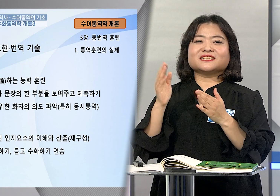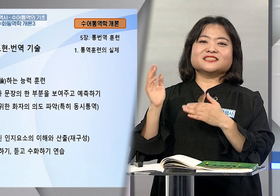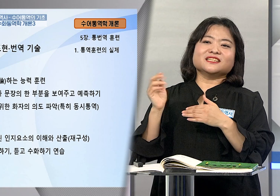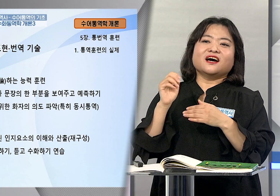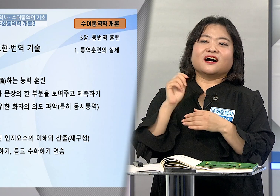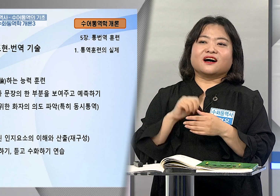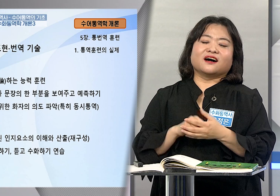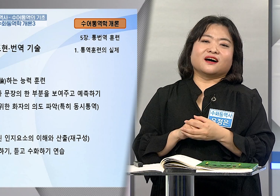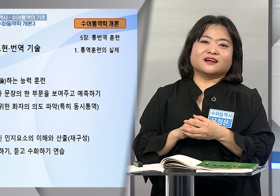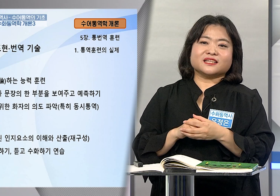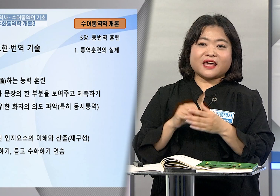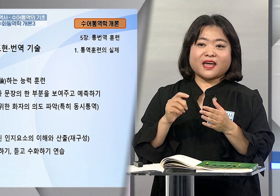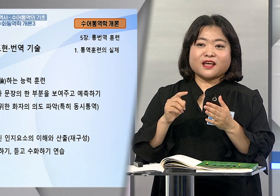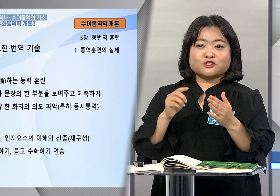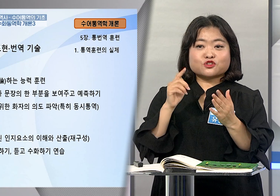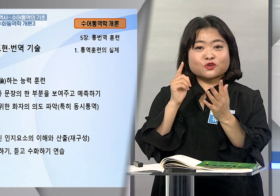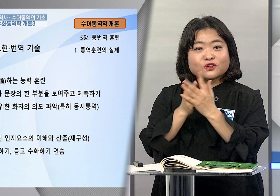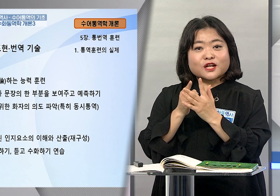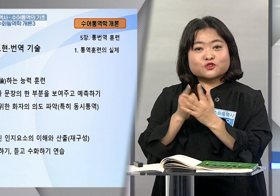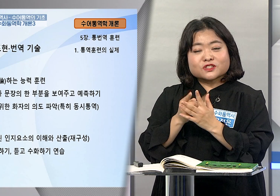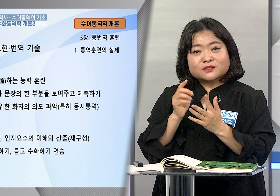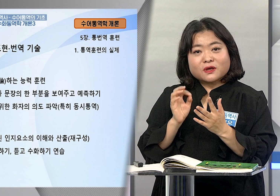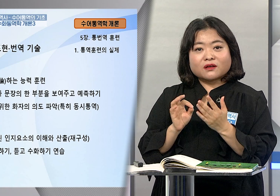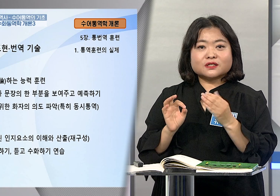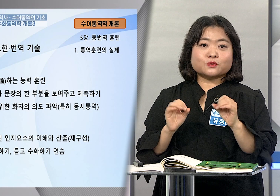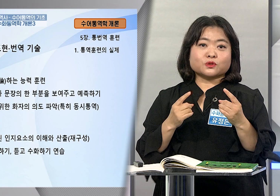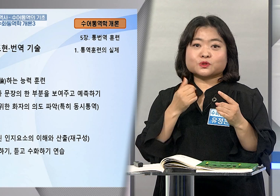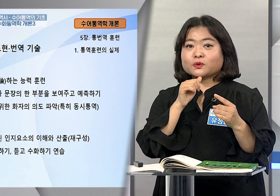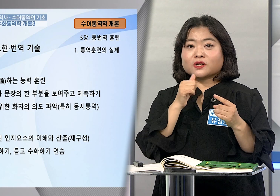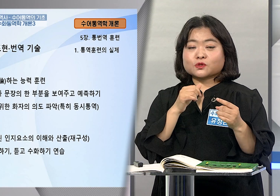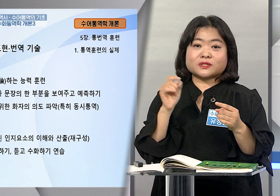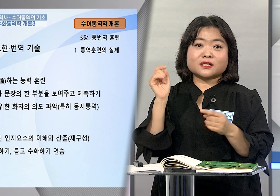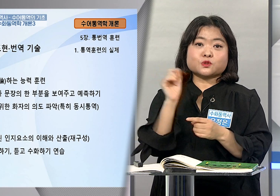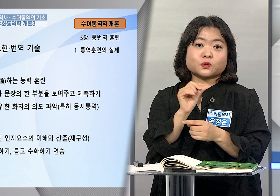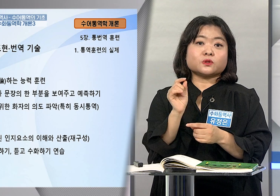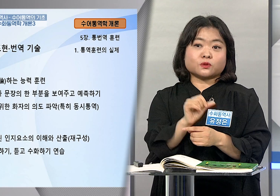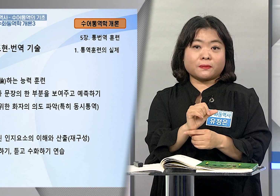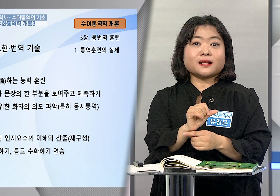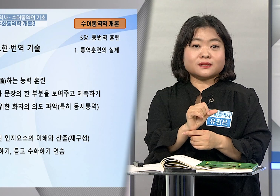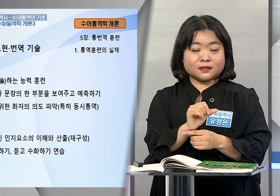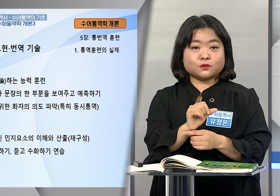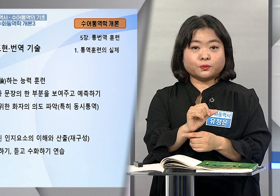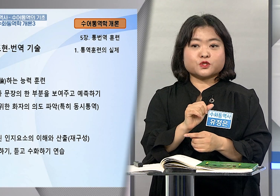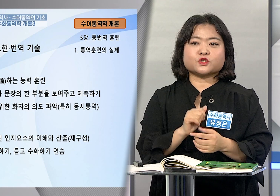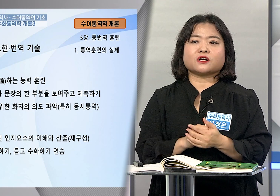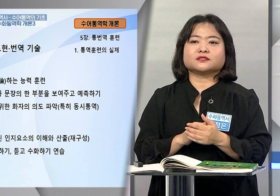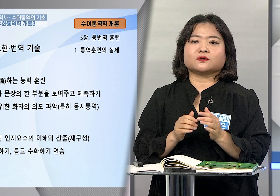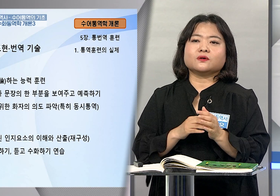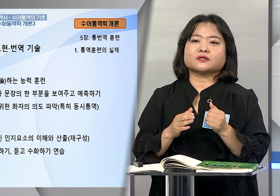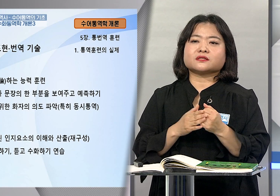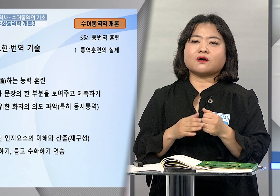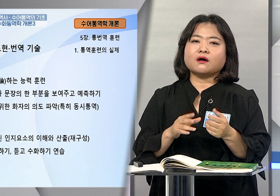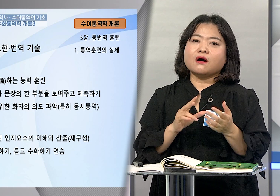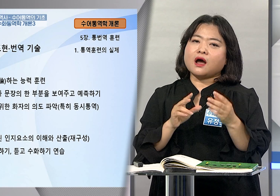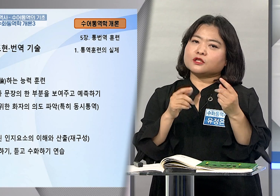어쨌든 이게 추론할 수 있으면 이게 동시통역에서 굉장히 속도를 더 빨리 높일 수 있거든요. 그래서 한